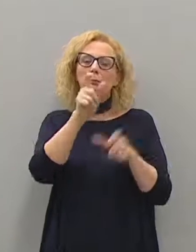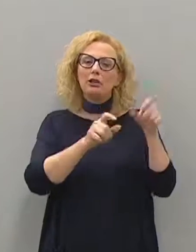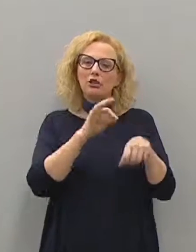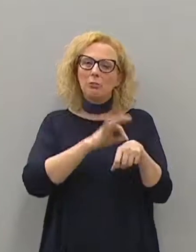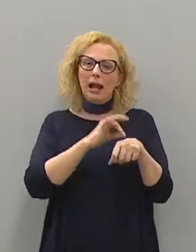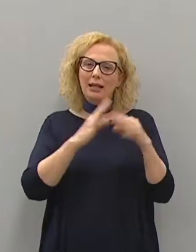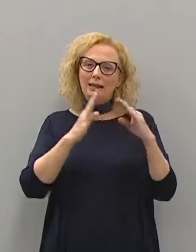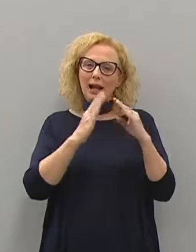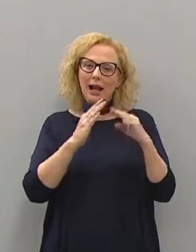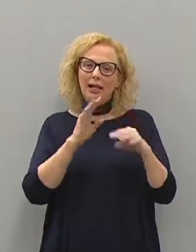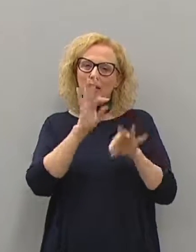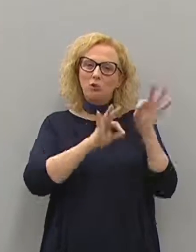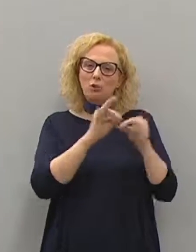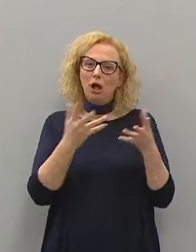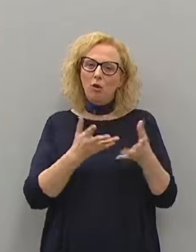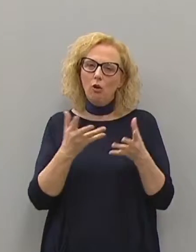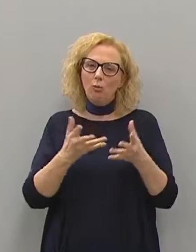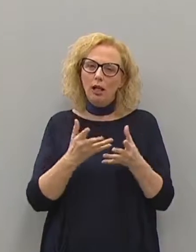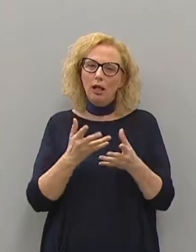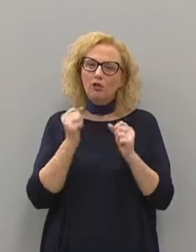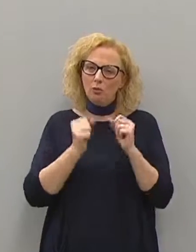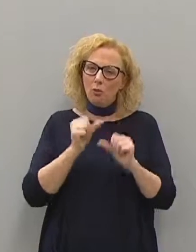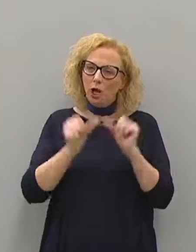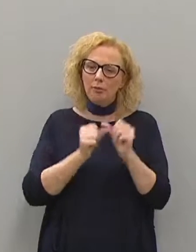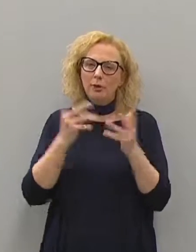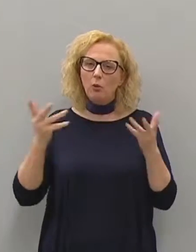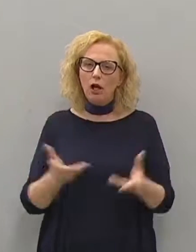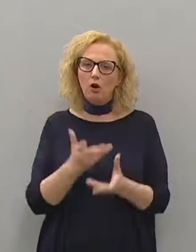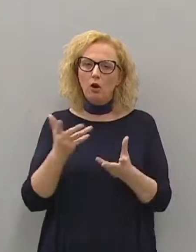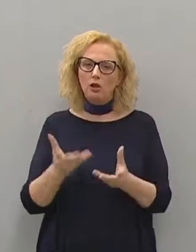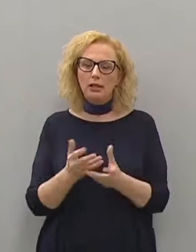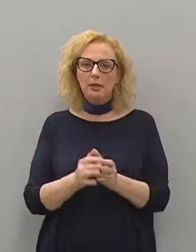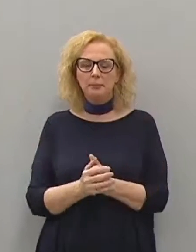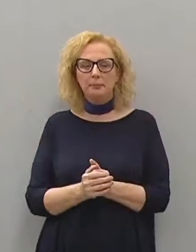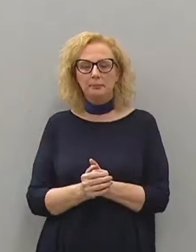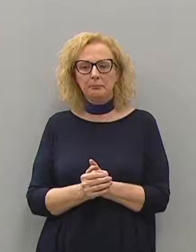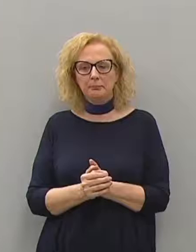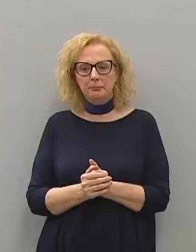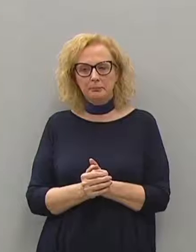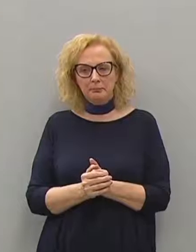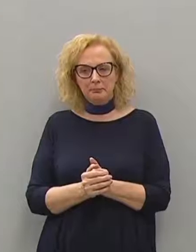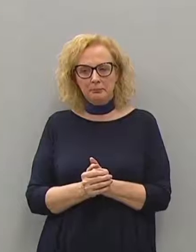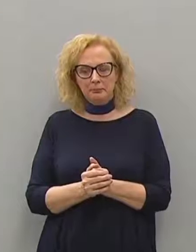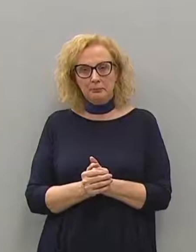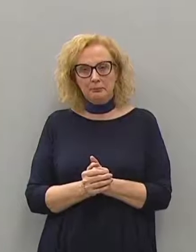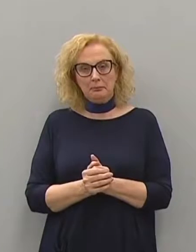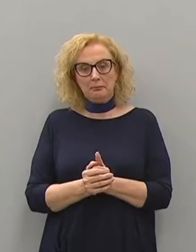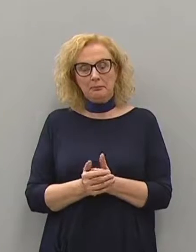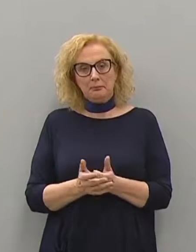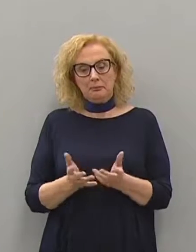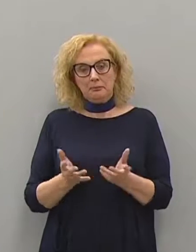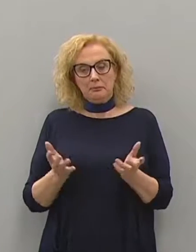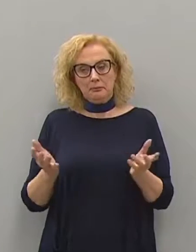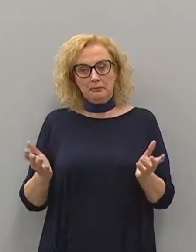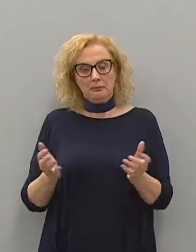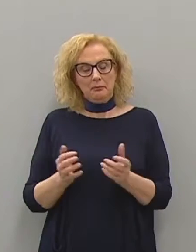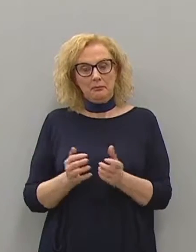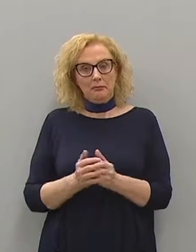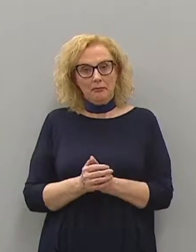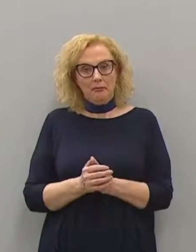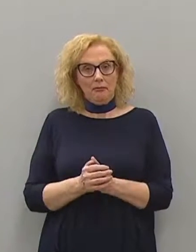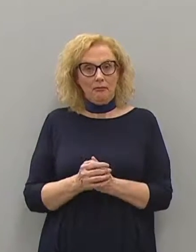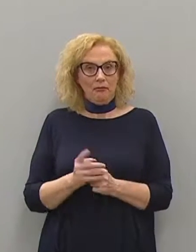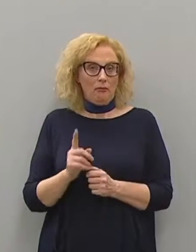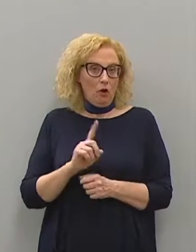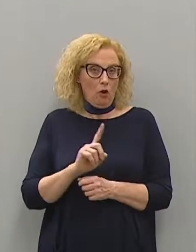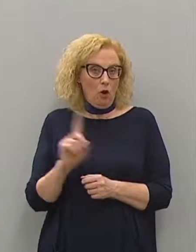un ripensamento di posizionamento e assolutamente che di no